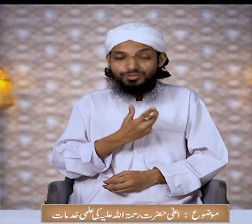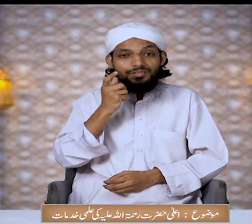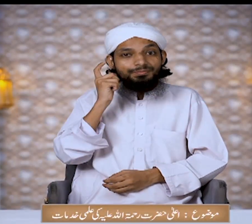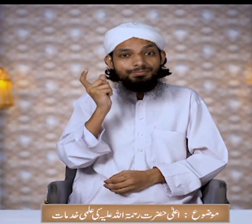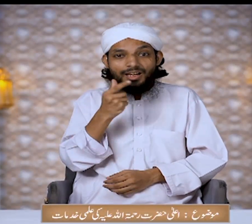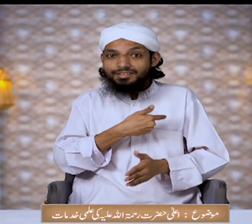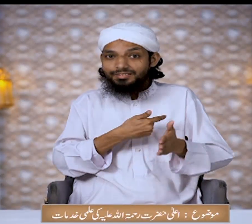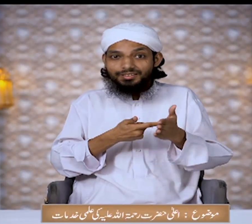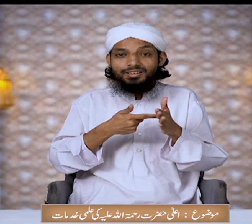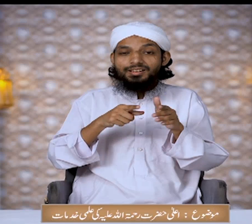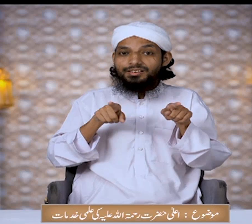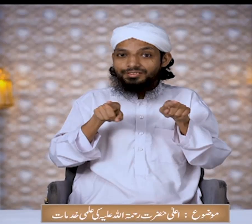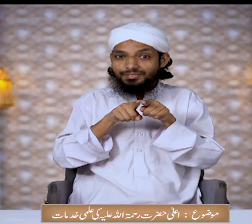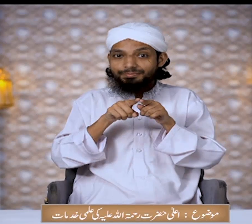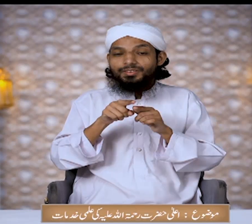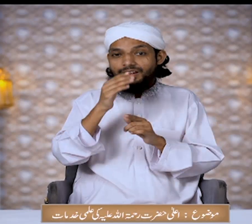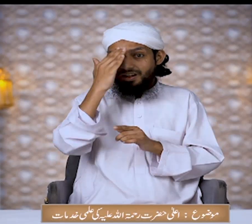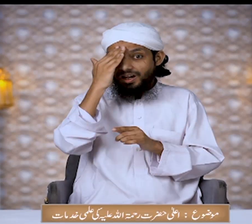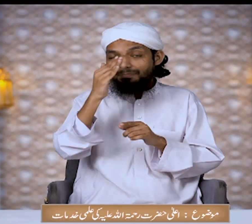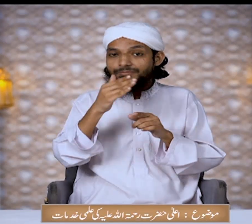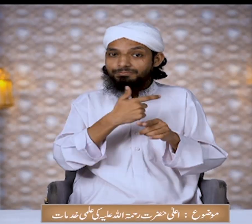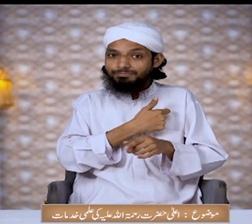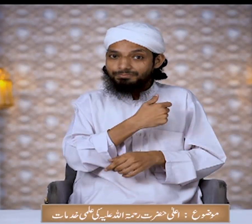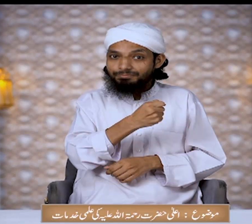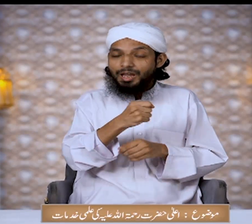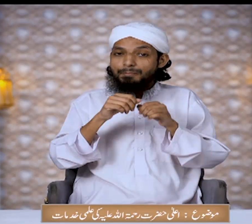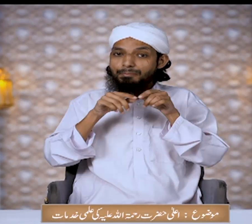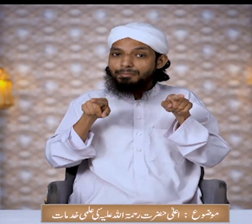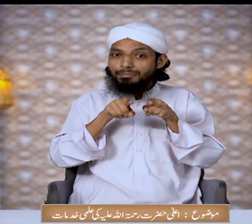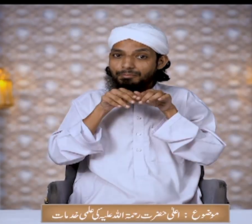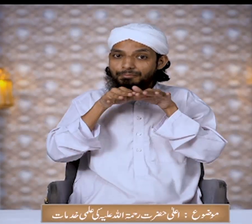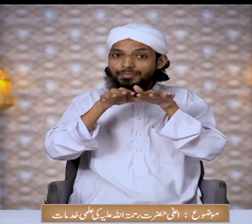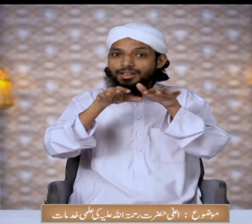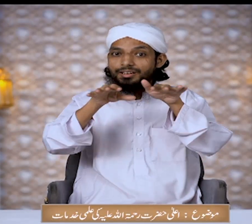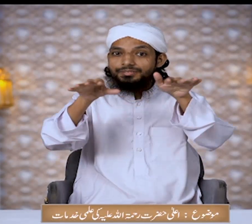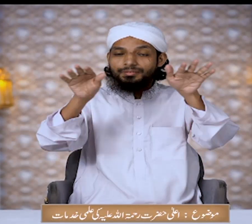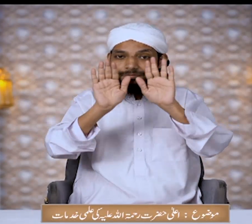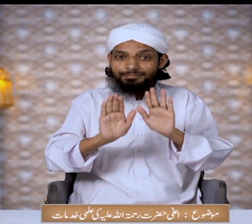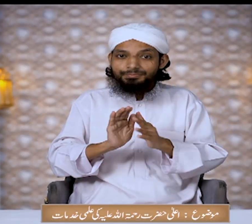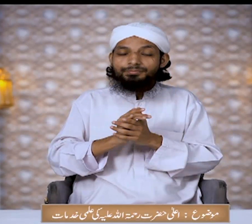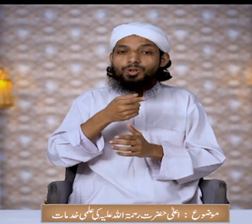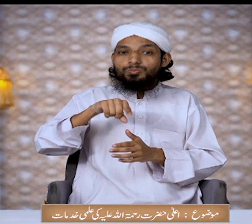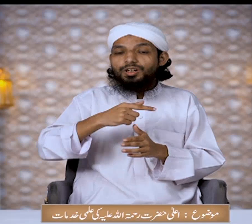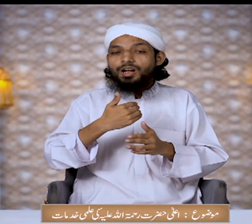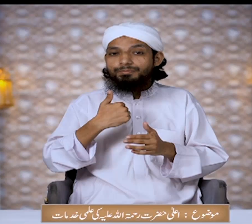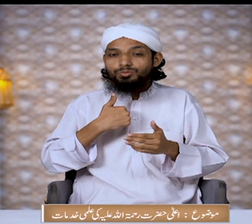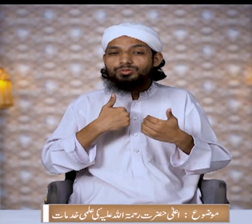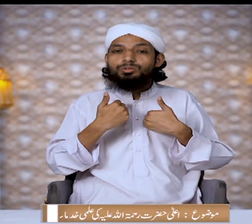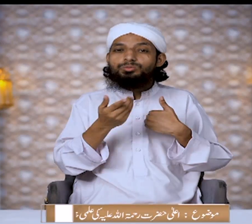کے لیے خلوص نیت کے ساتھ خدمت دین کا جذبہ لیے اسے پھیلا کر علم کی شمع روشن کرتا ہے، اپنی اور ساری دنیا کے لوگوں